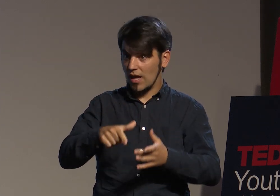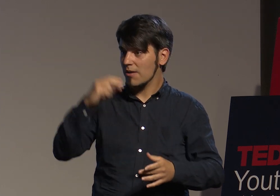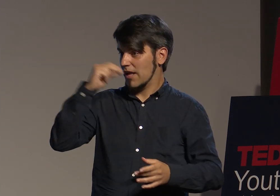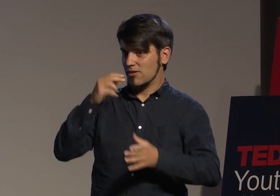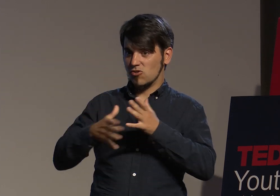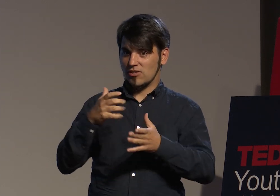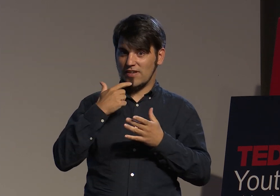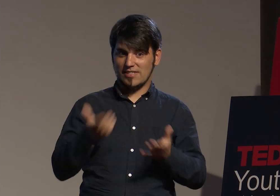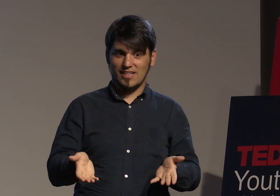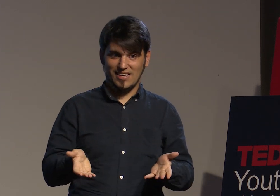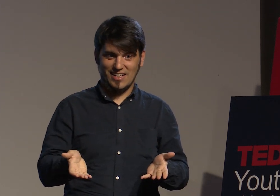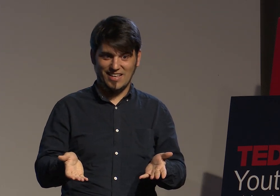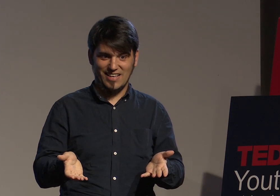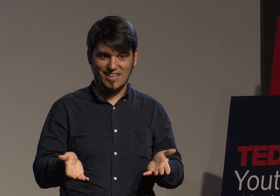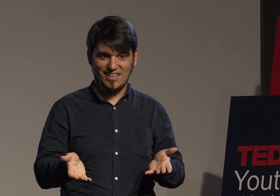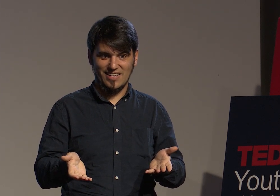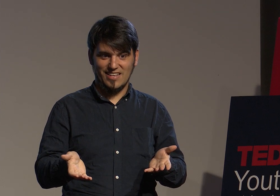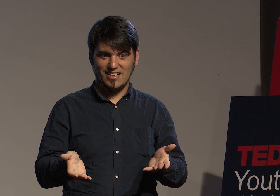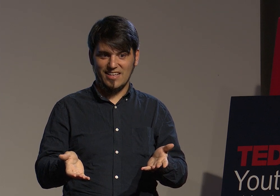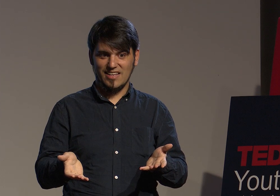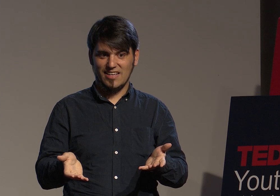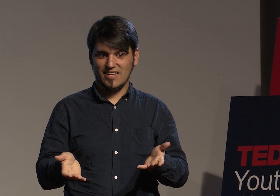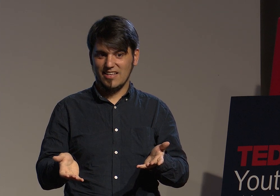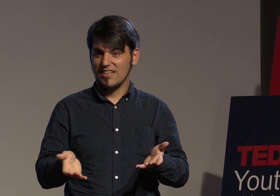съответно никой не разбира, че всъщност ползвам български жестов език.